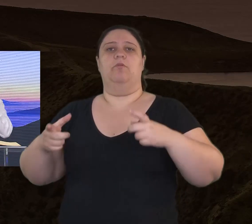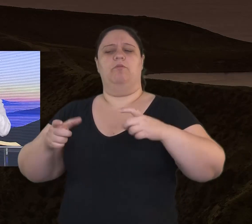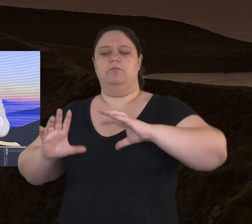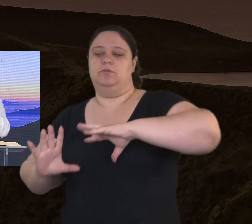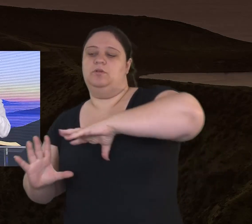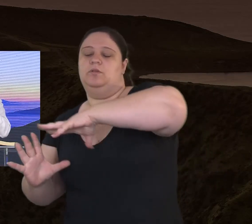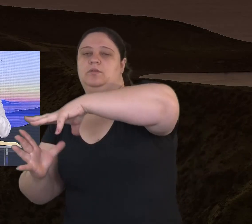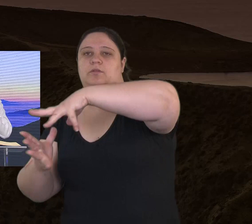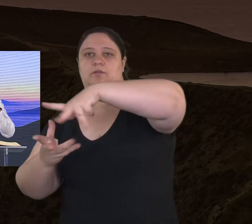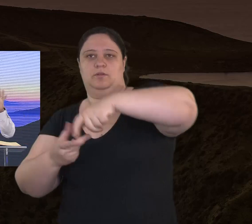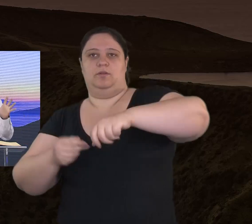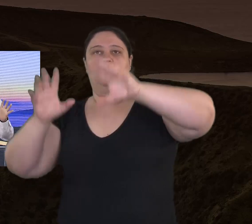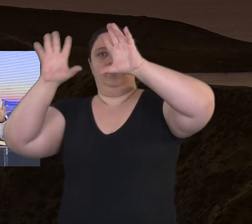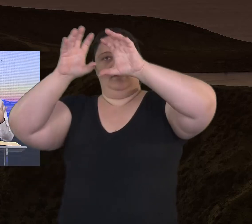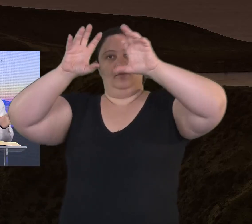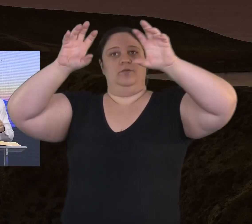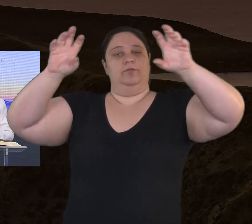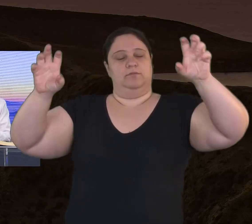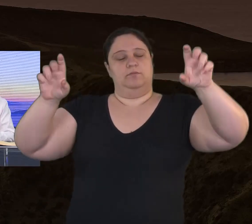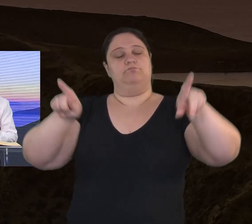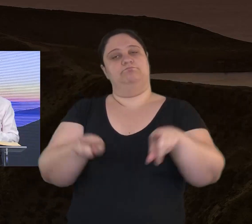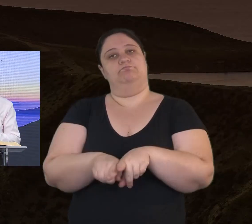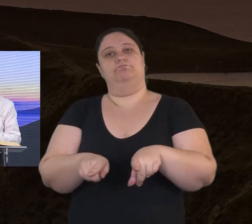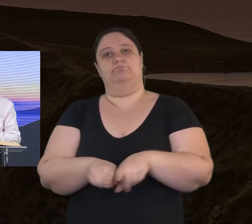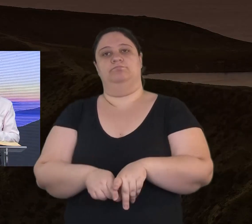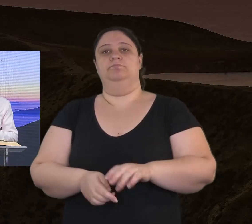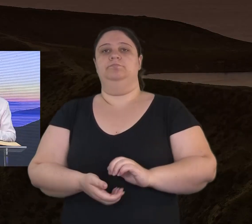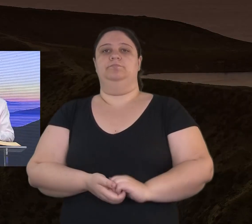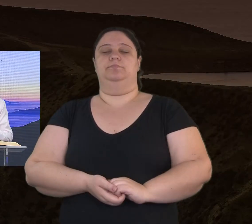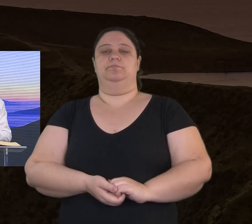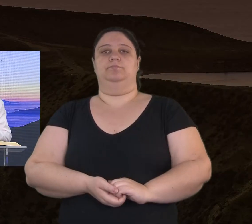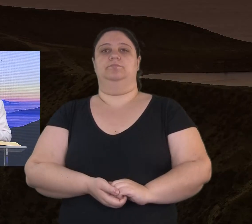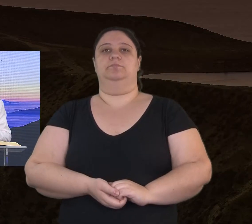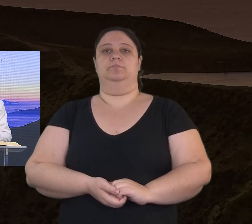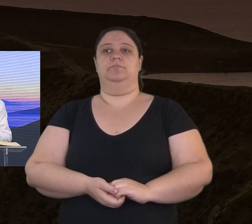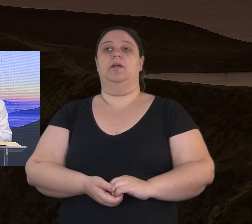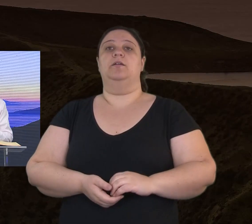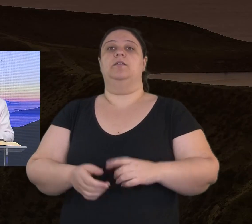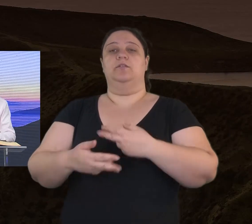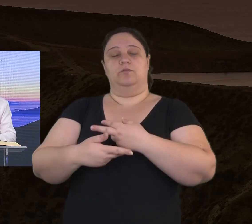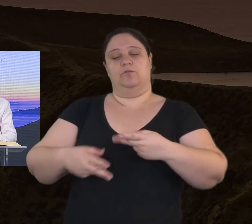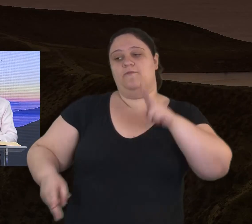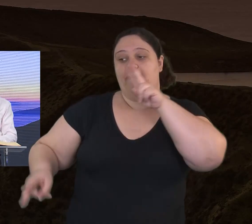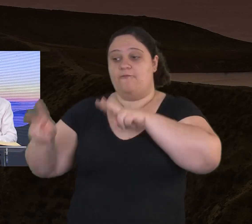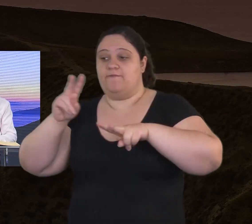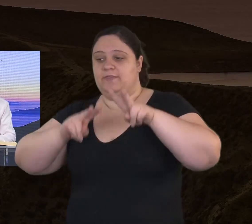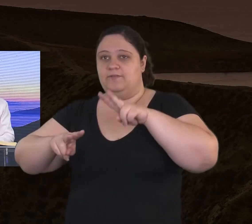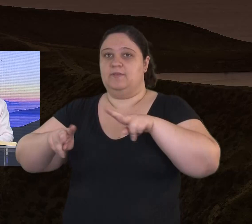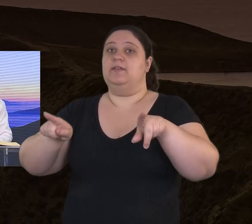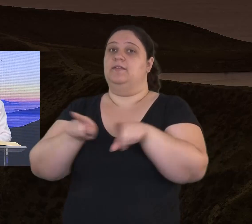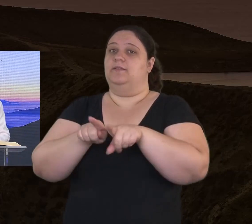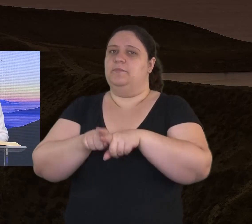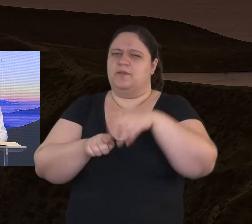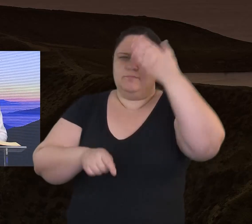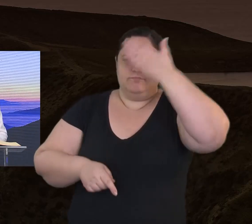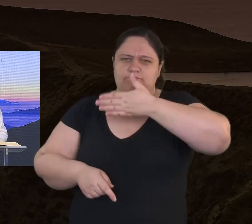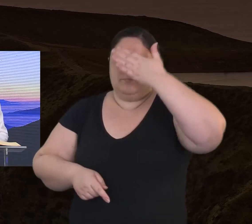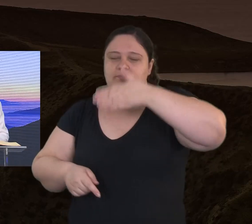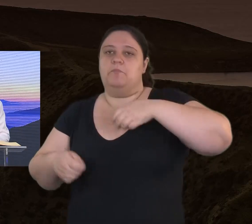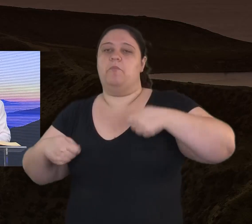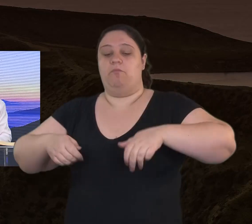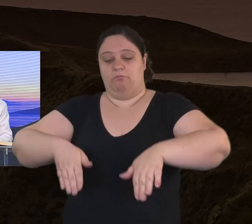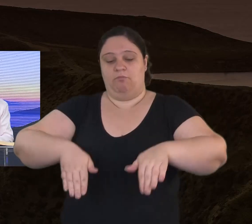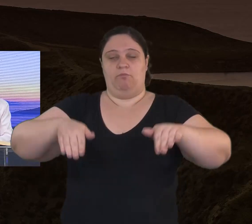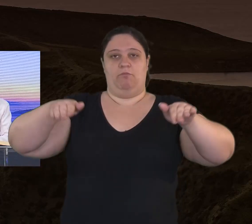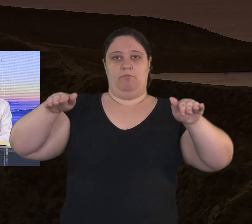a terra, nos céus e sobre a terra. Tá? E as visíveis e as invisíveis, sejam tronos,